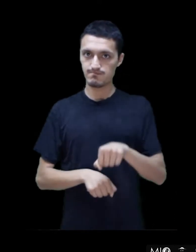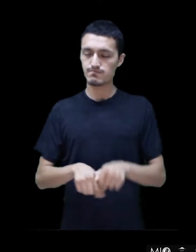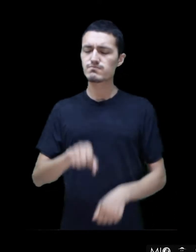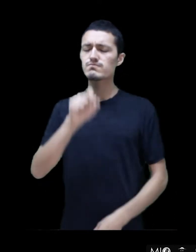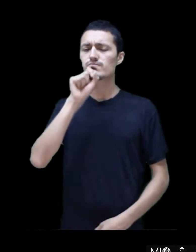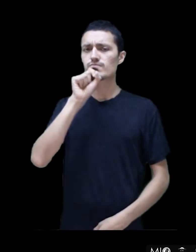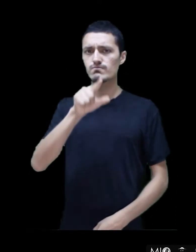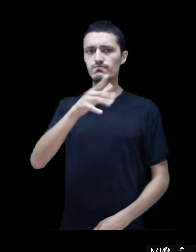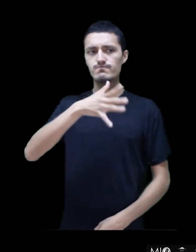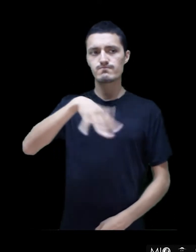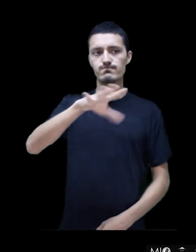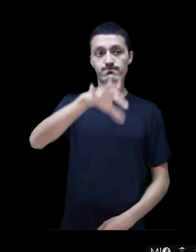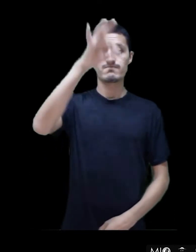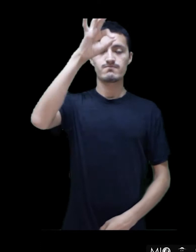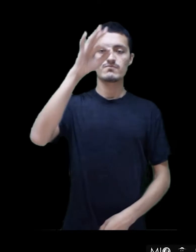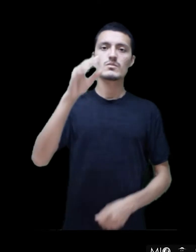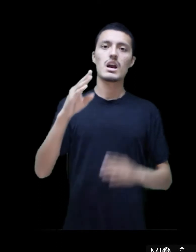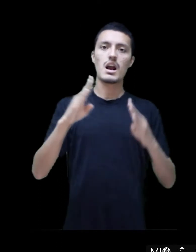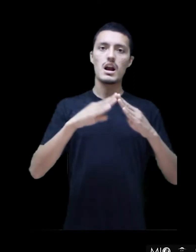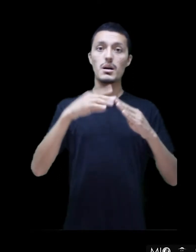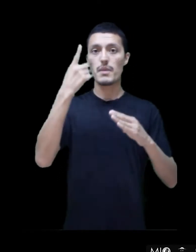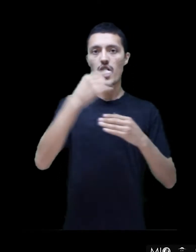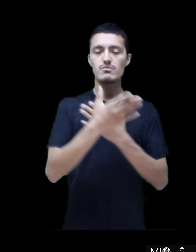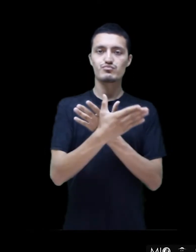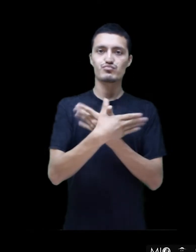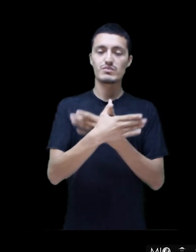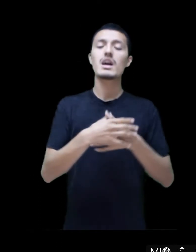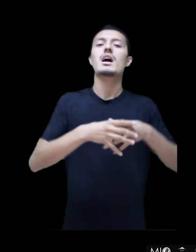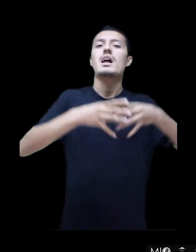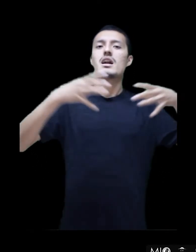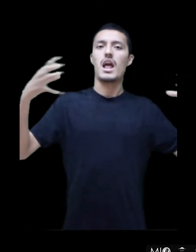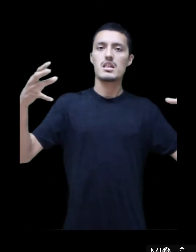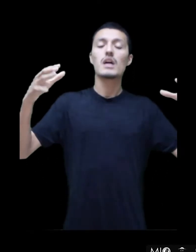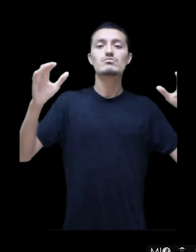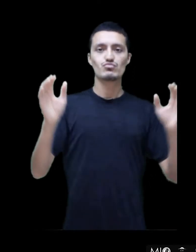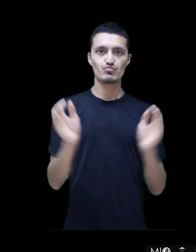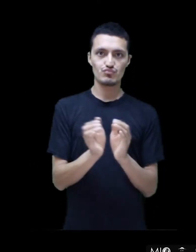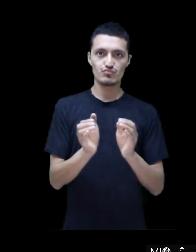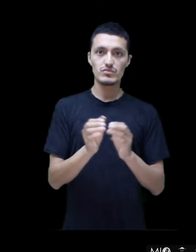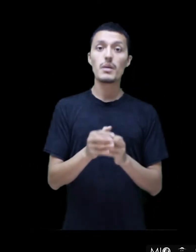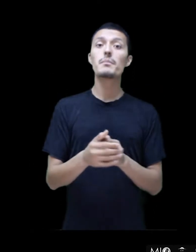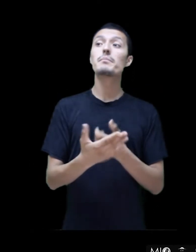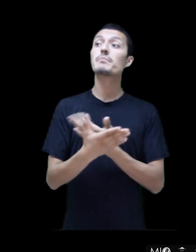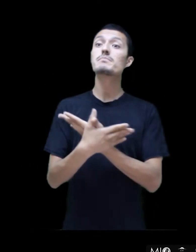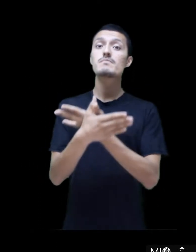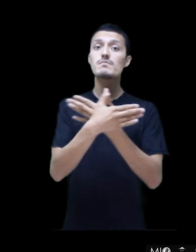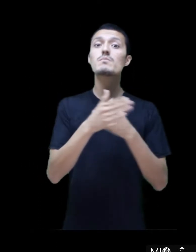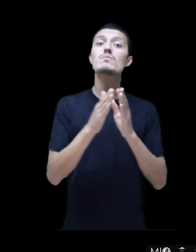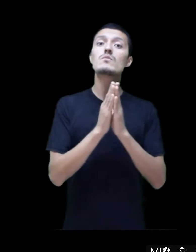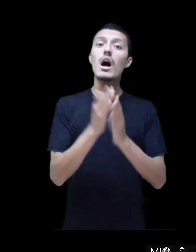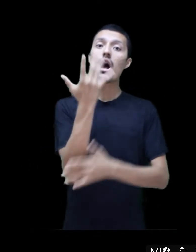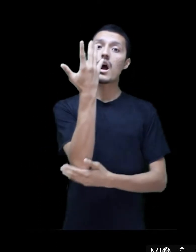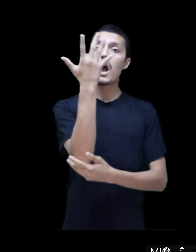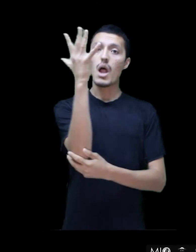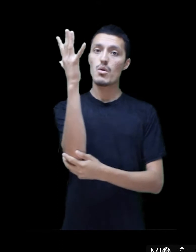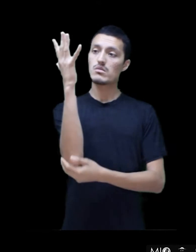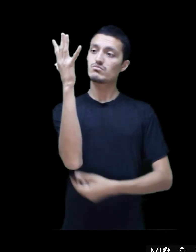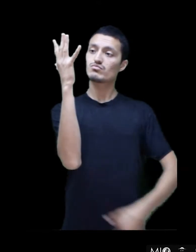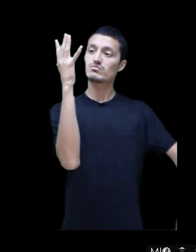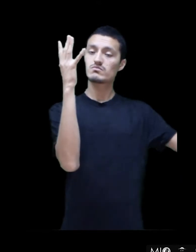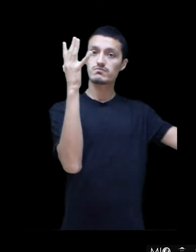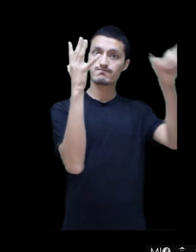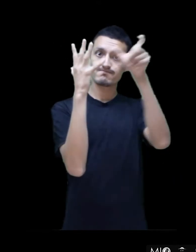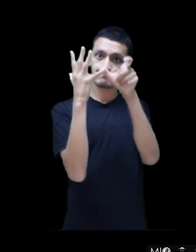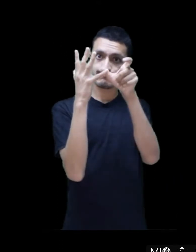También se buscó un hogar para las aves grandes y pequeñas. Pájaros, aniden sobre los árboles. En